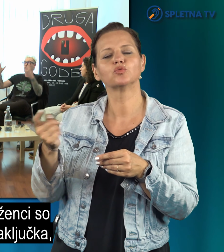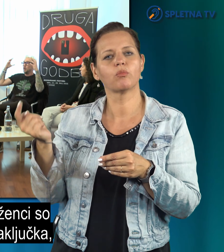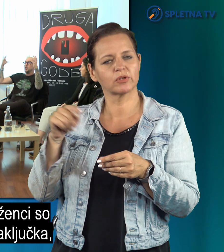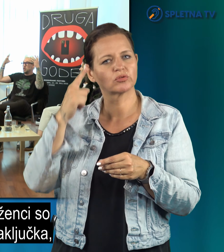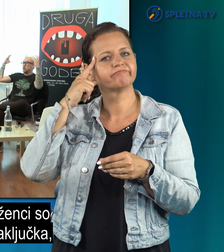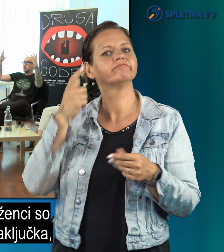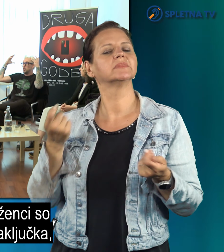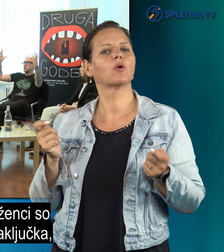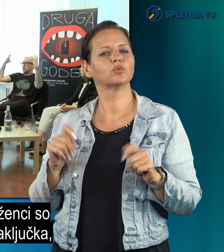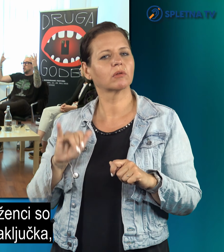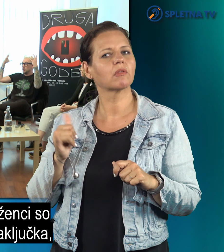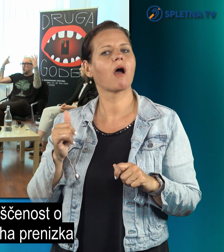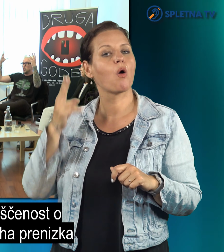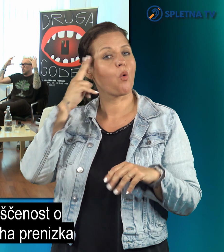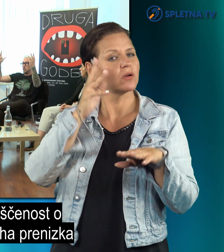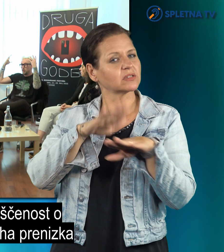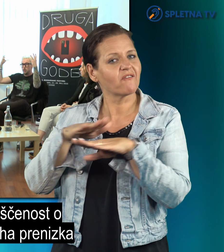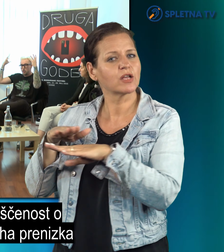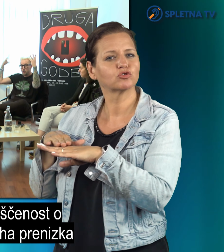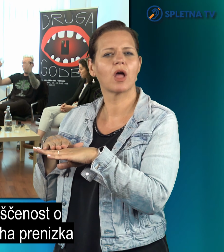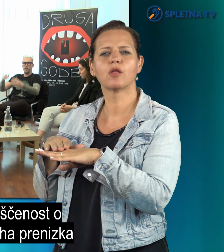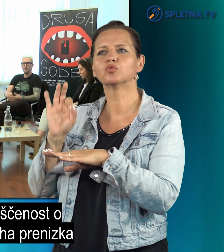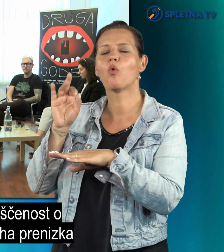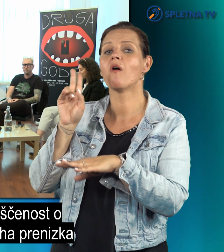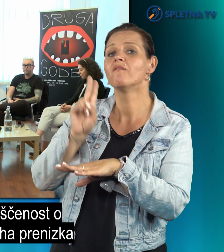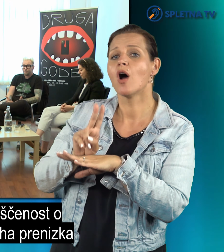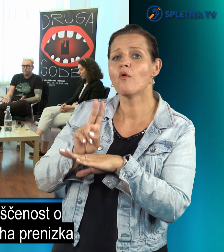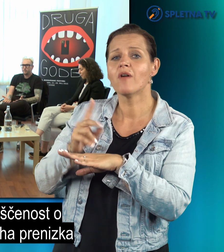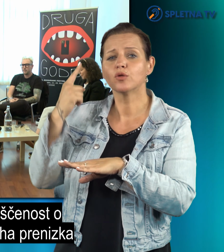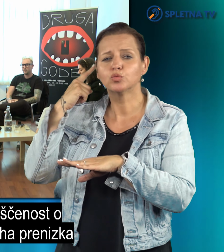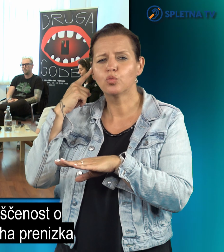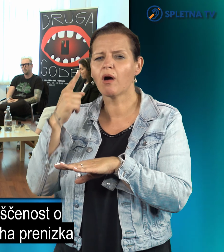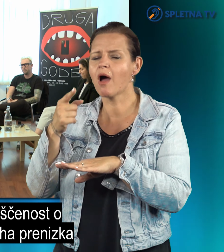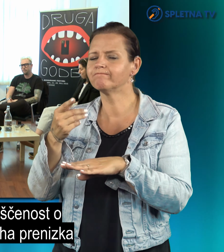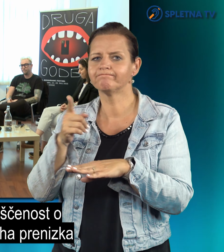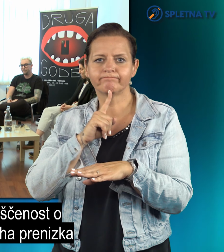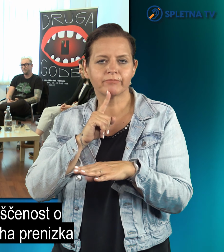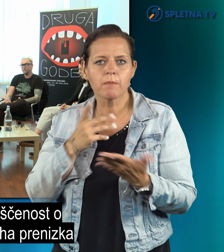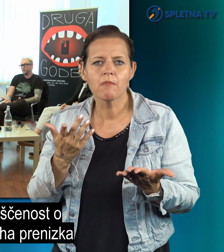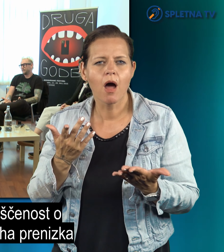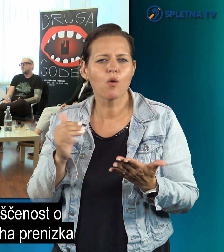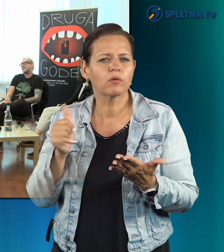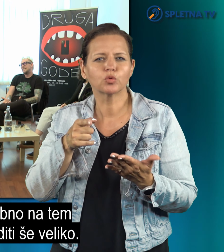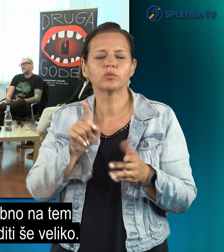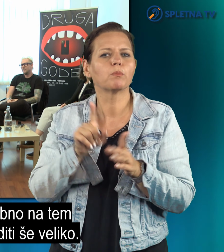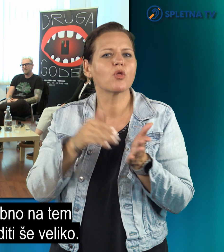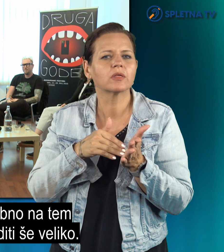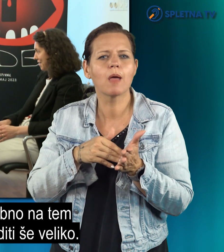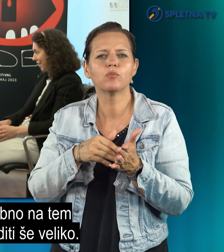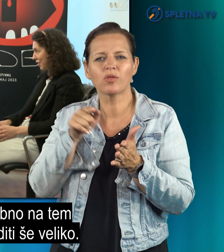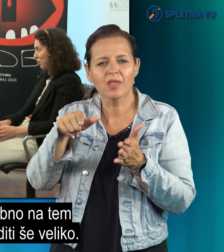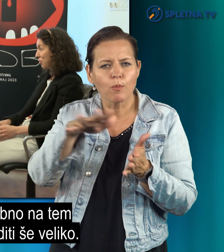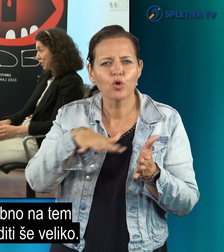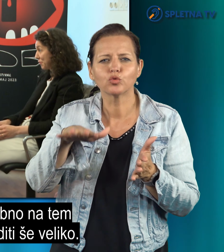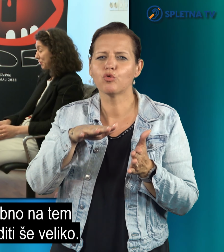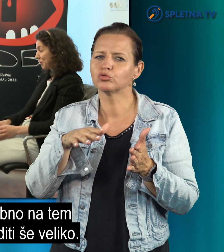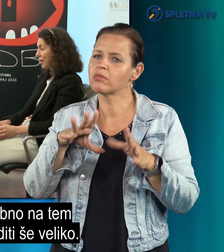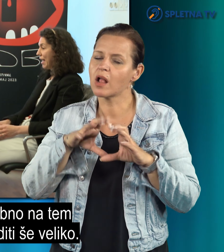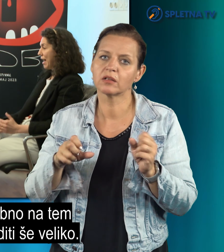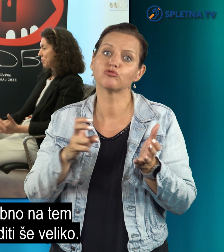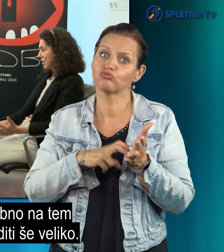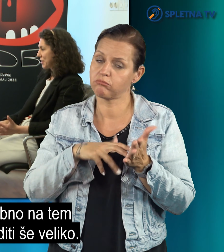udeleženci so prišli do zaključka, da je ozaveščenost o varovanju sluha prenizka in da je potrebno na tem področju narediti